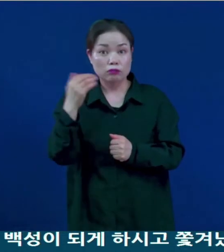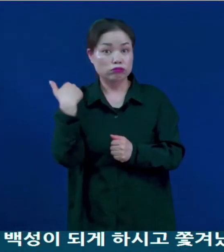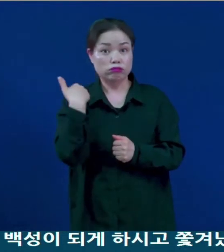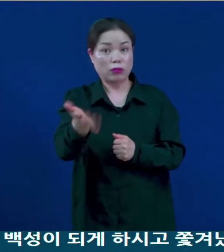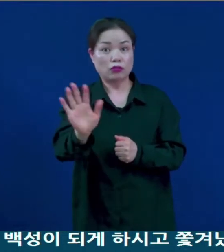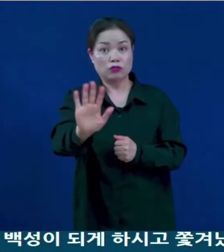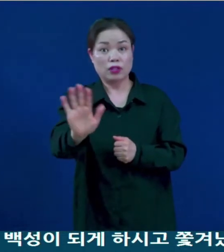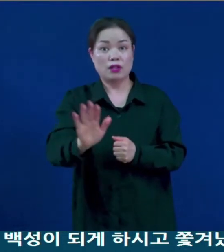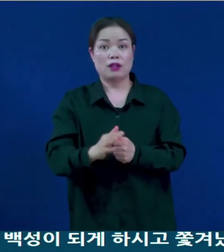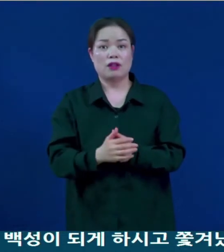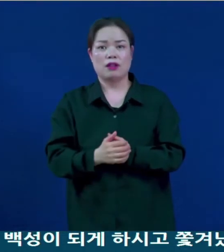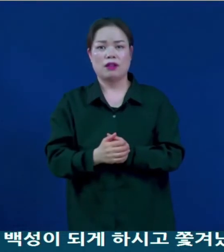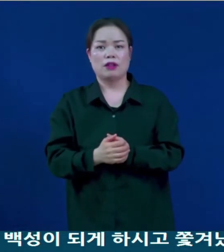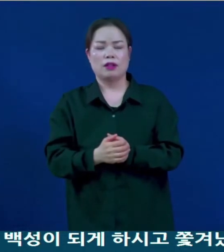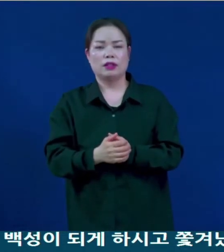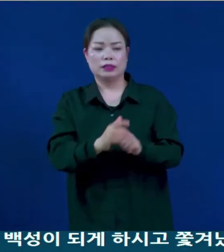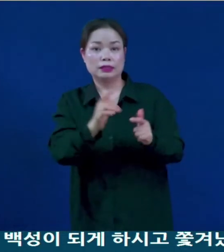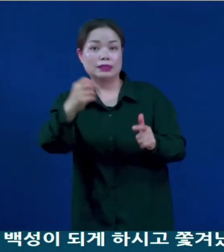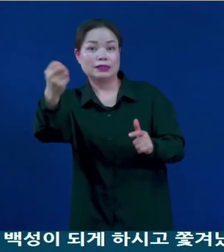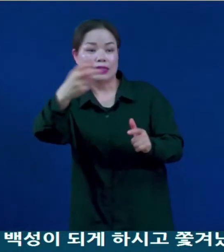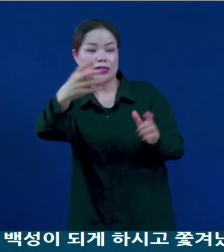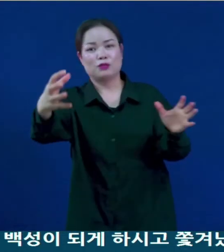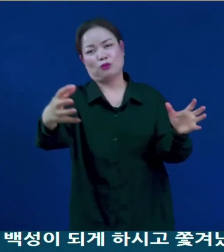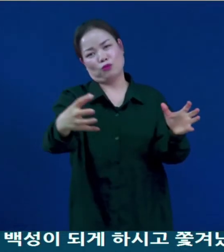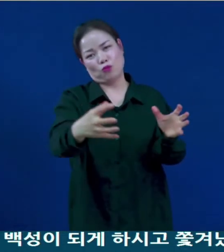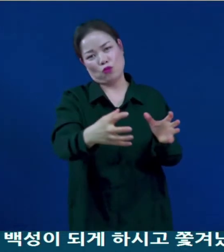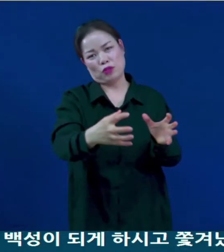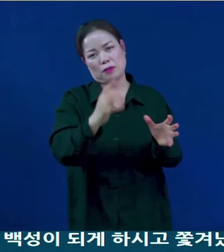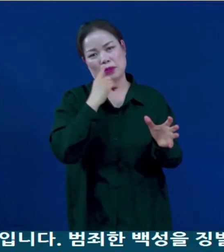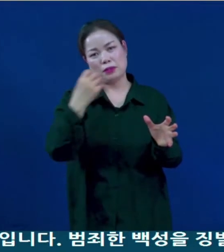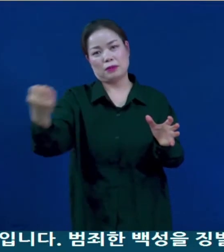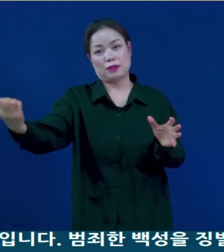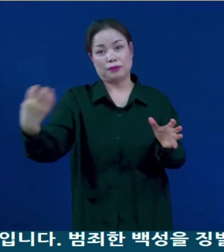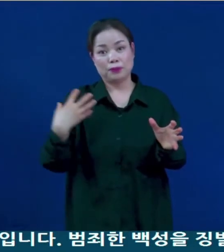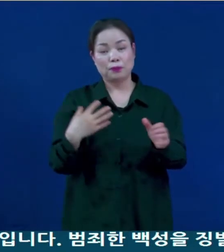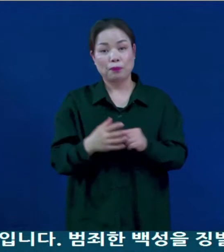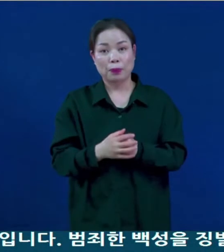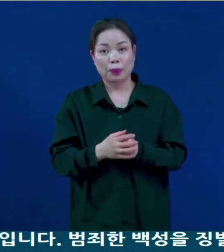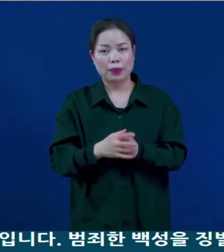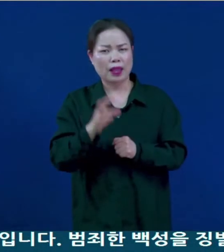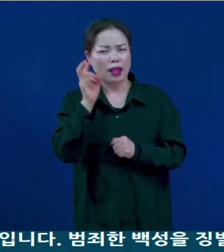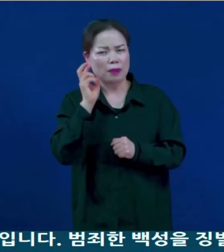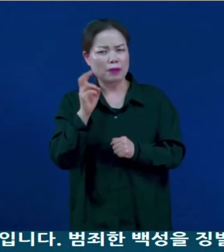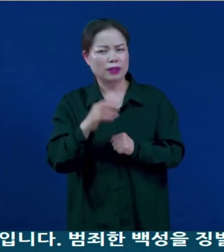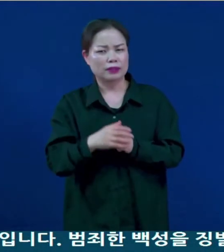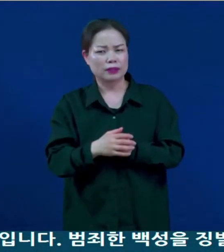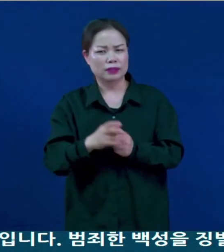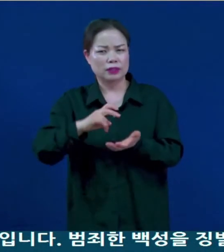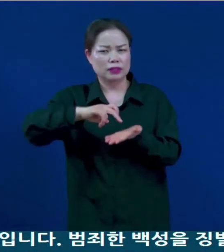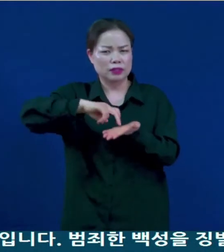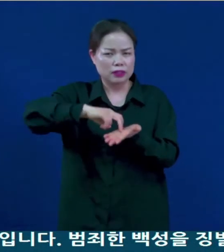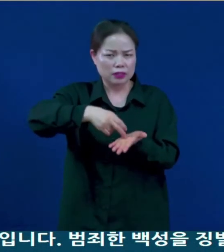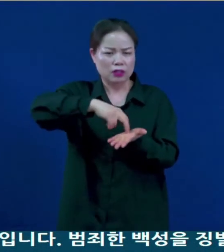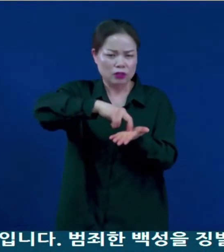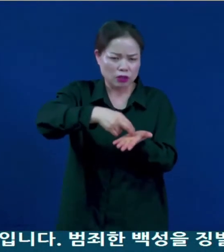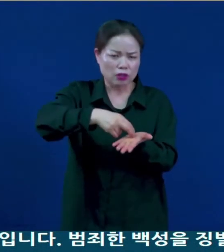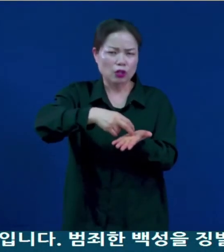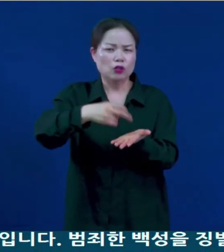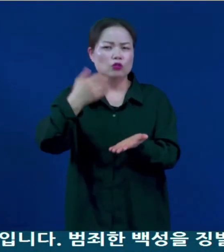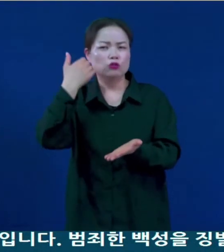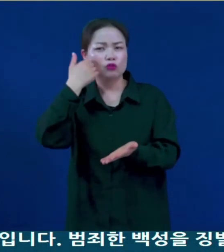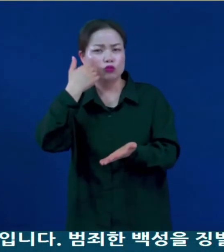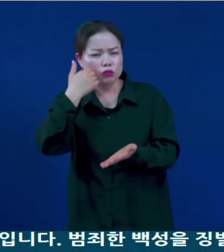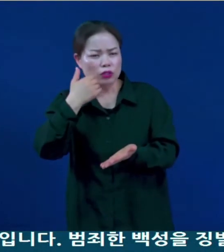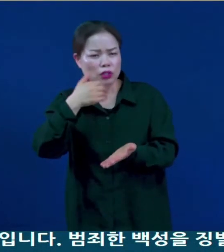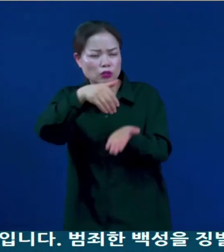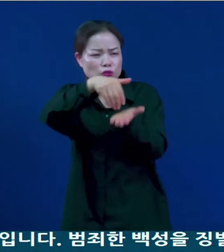하지 않으셨습니다. 그들을 다시 모으겠다고 말씀하십니다. 아마도 저은다는 말씀은 누군가에게